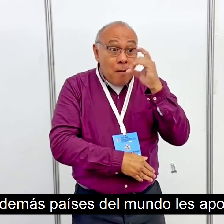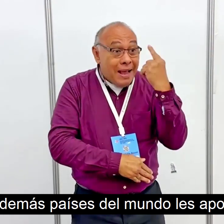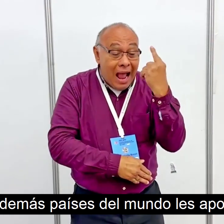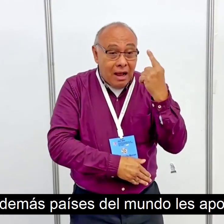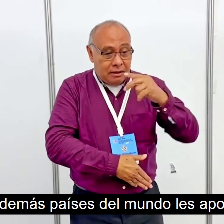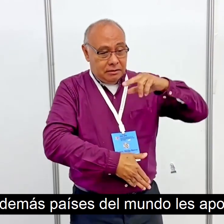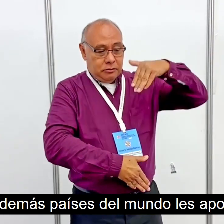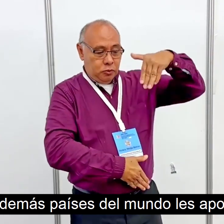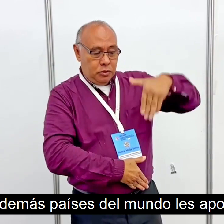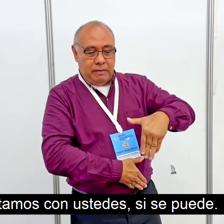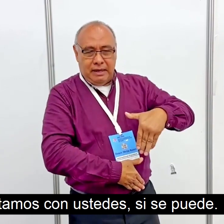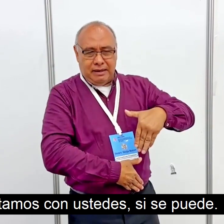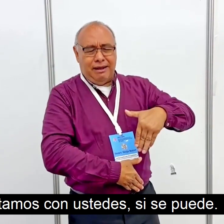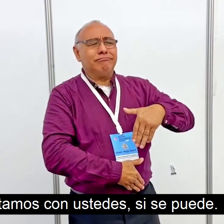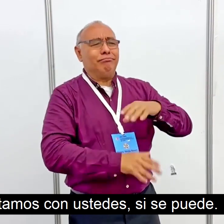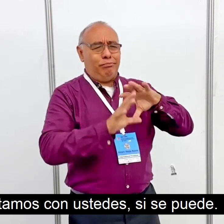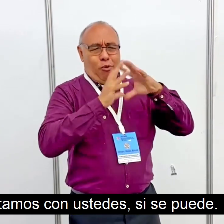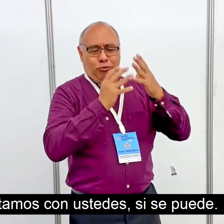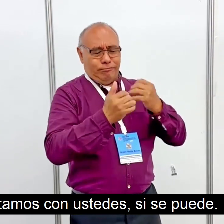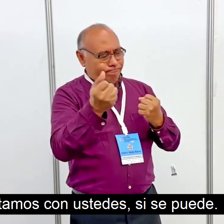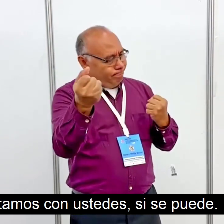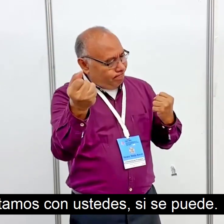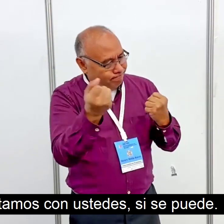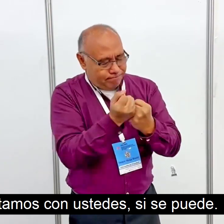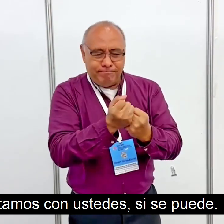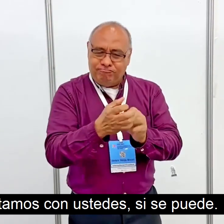les apoya. Estamos con ustedes. Sí se puede.